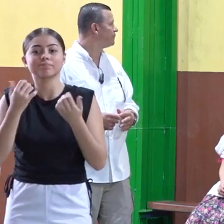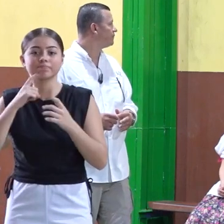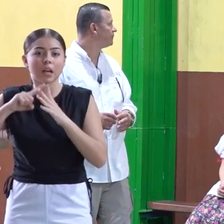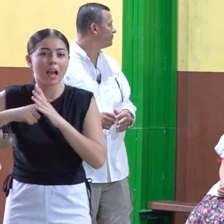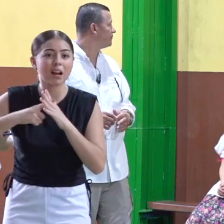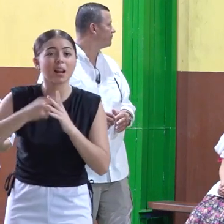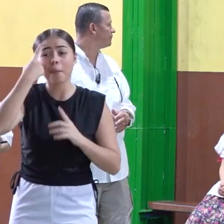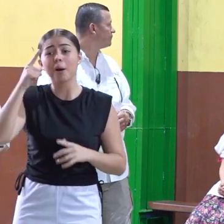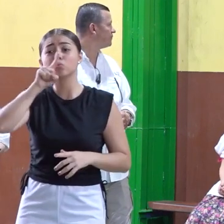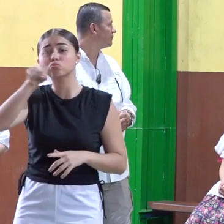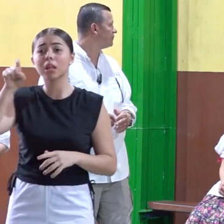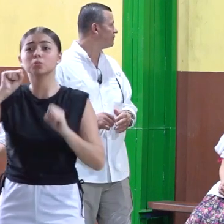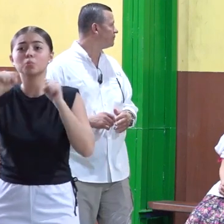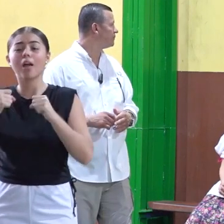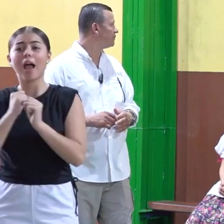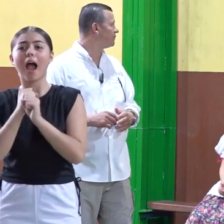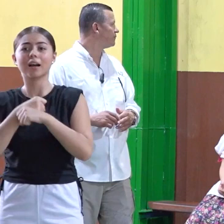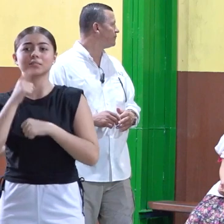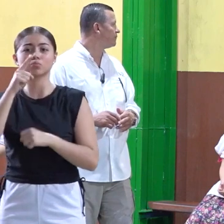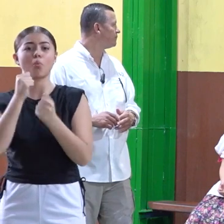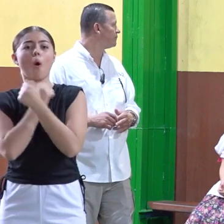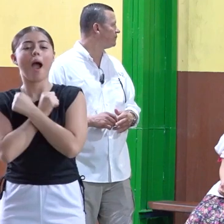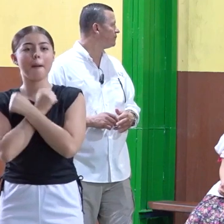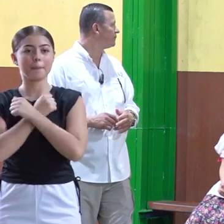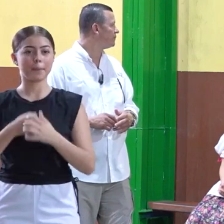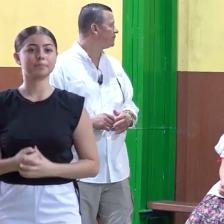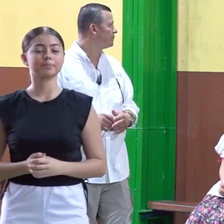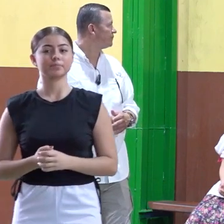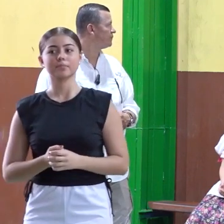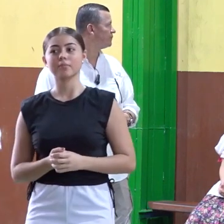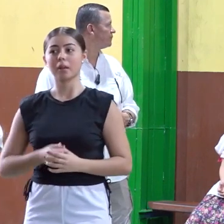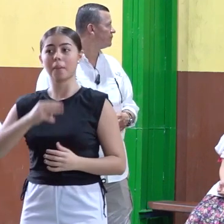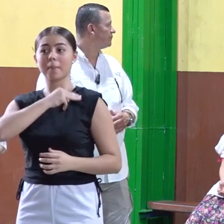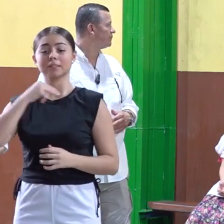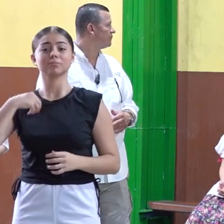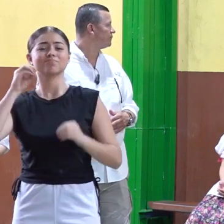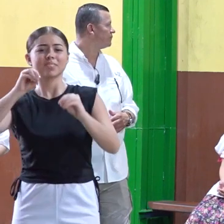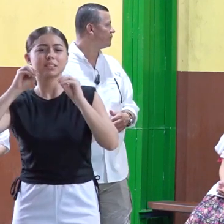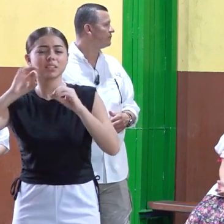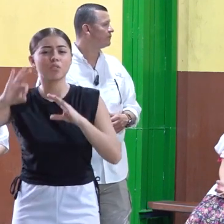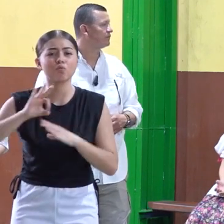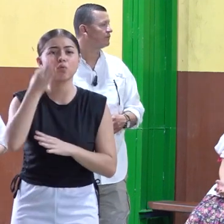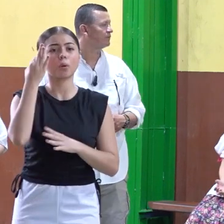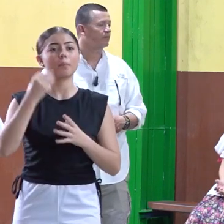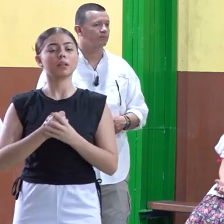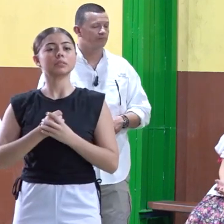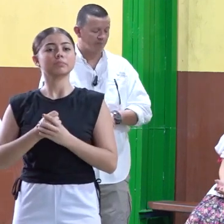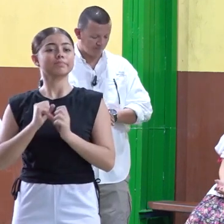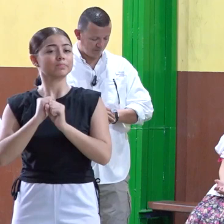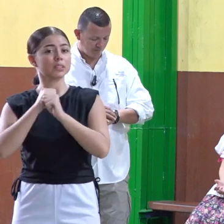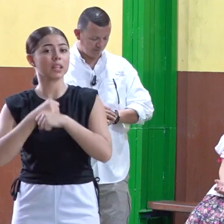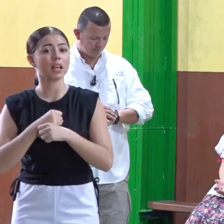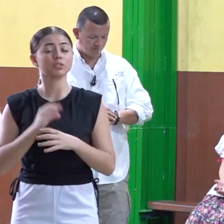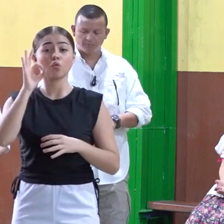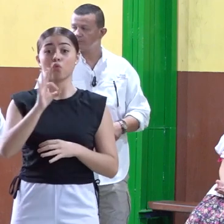que ustedes hagan lo que ustedes aman, magisterio, que es enseñar, formar y crear